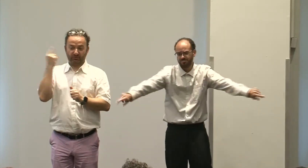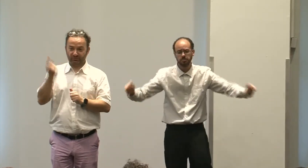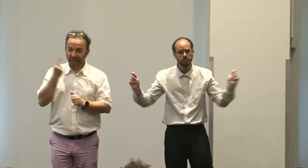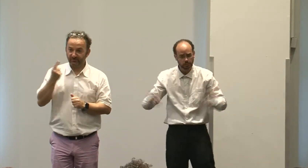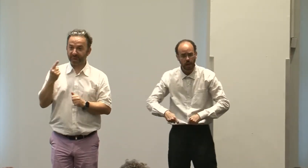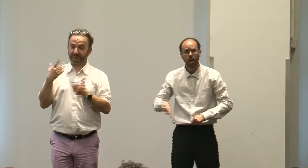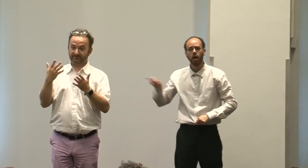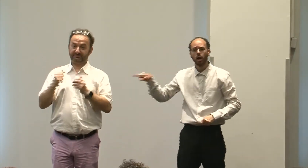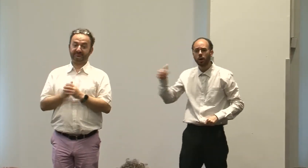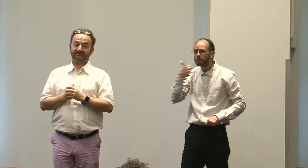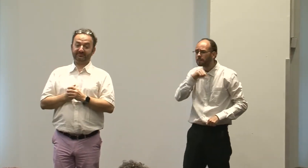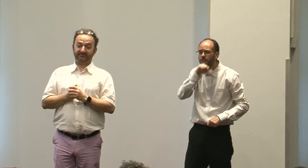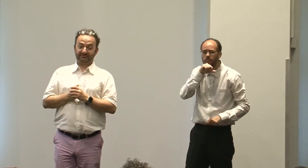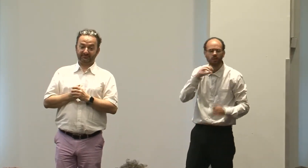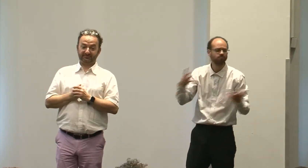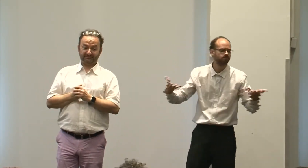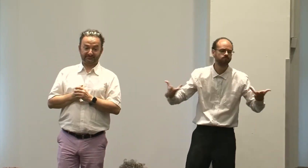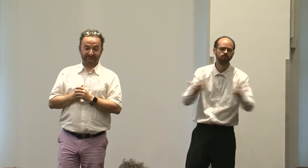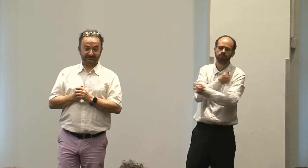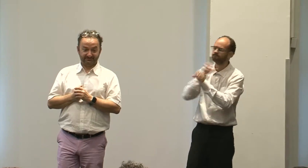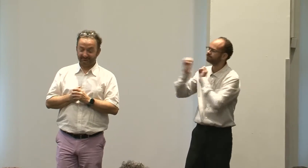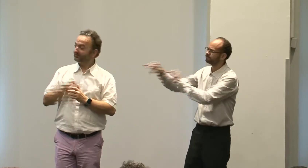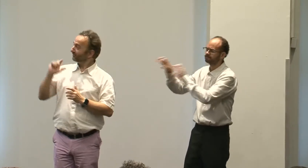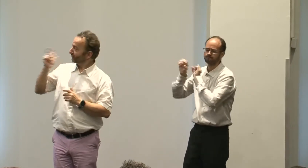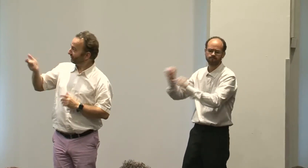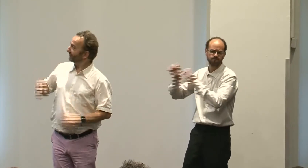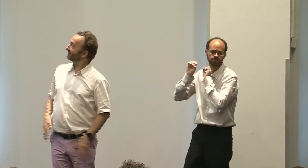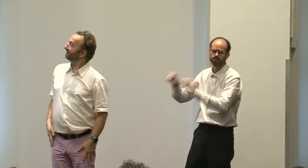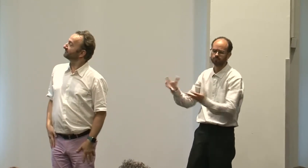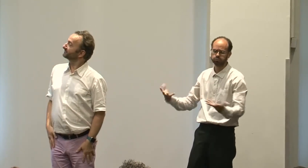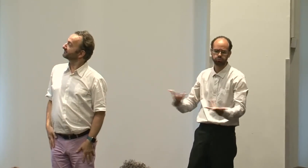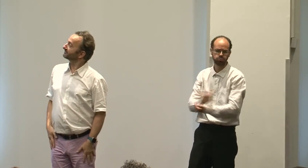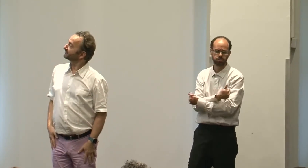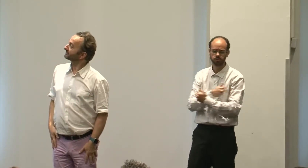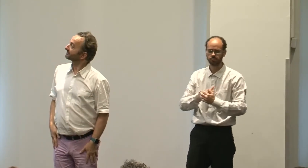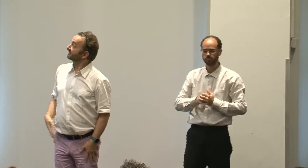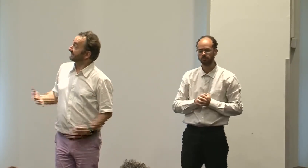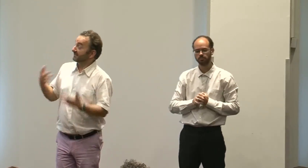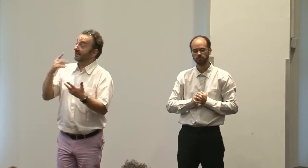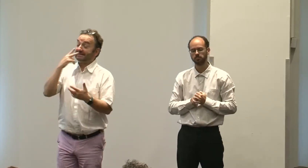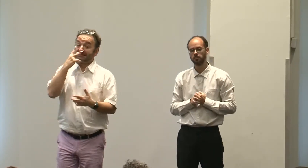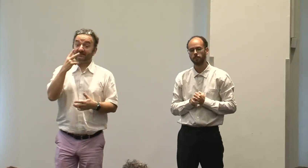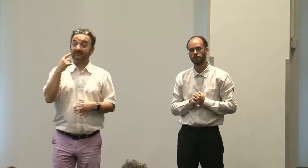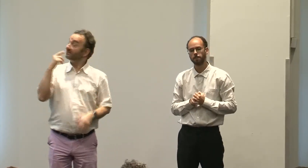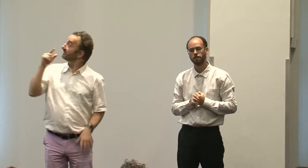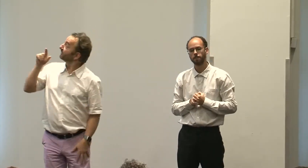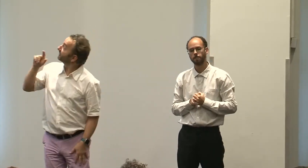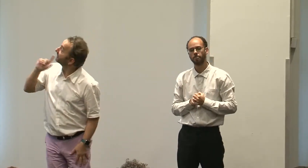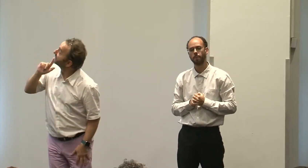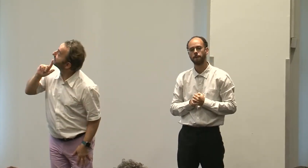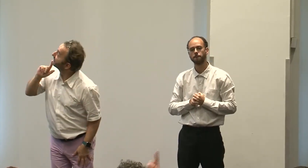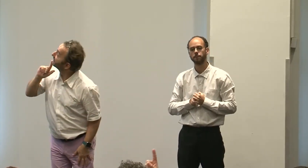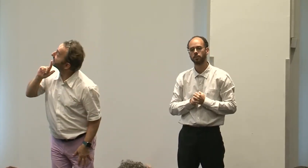podia escrever sobre diversos assuntos. O que minha mãe fez foi maravilhoso.